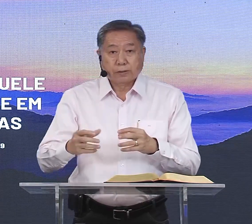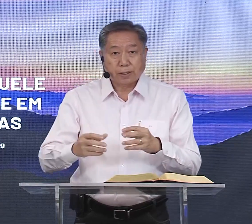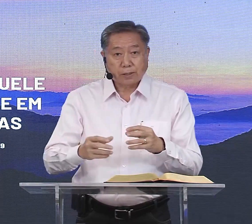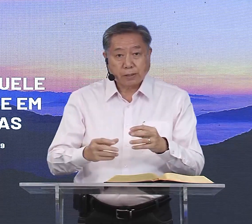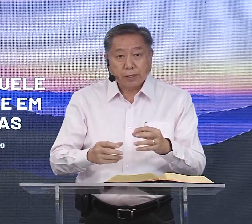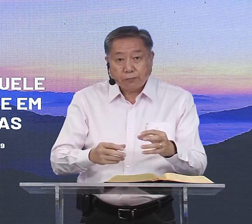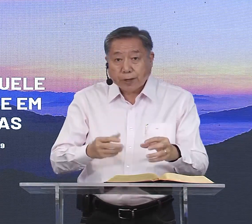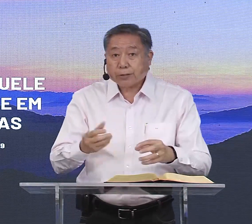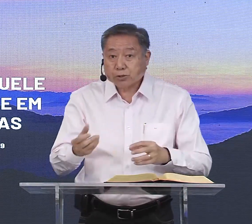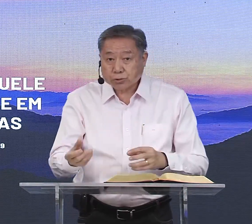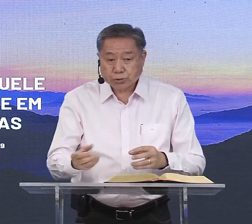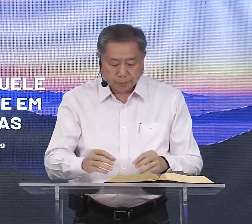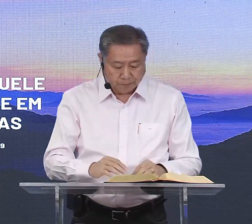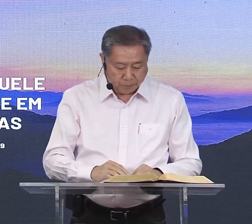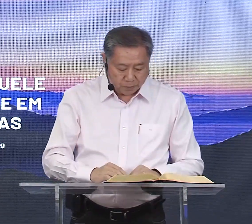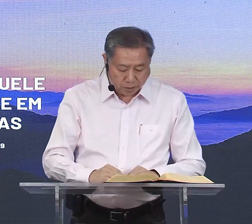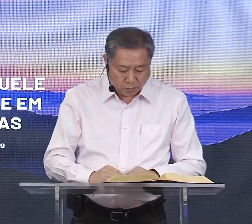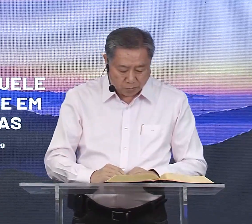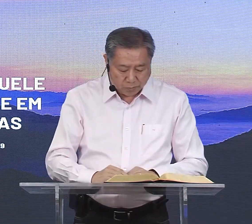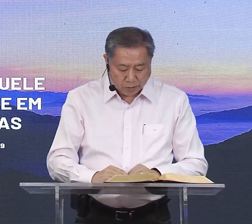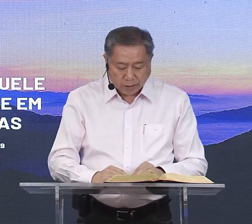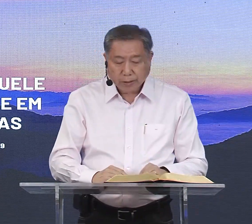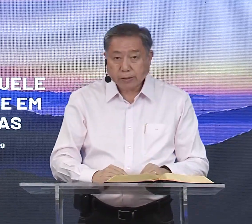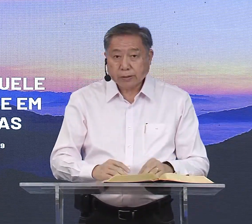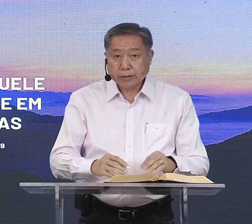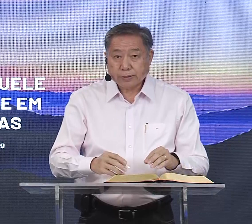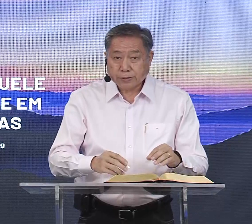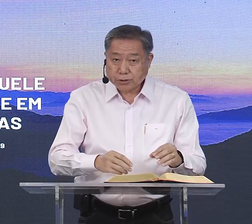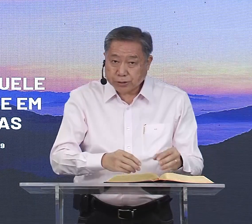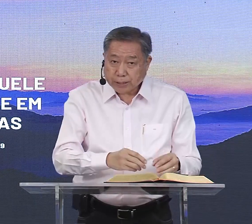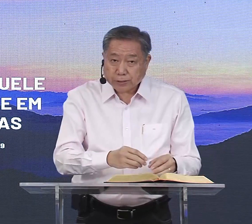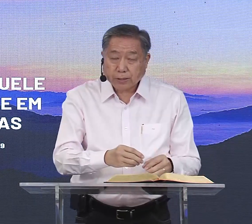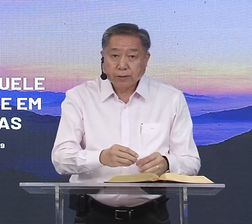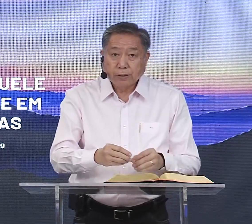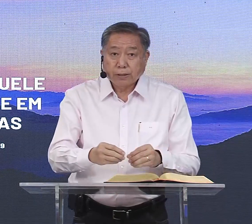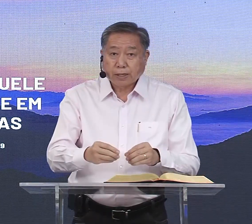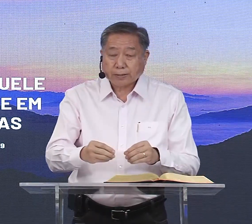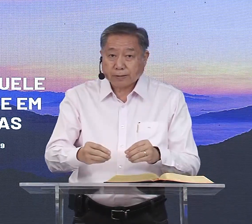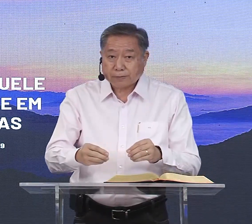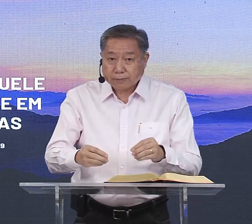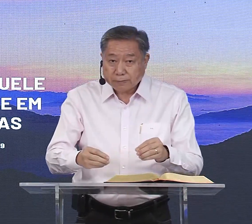poética, né, em versos. Então, existe essa